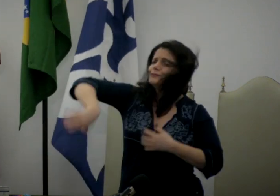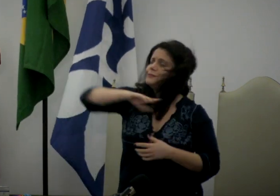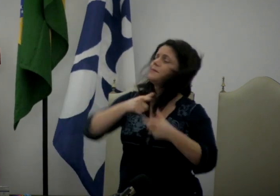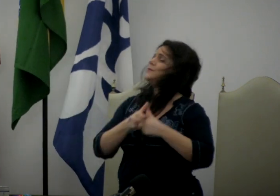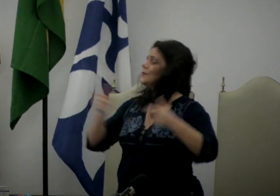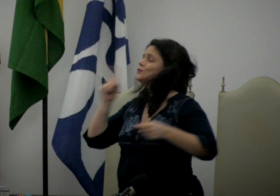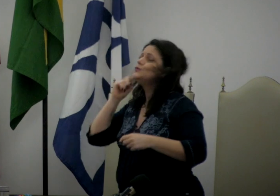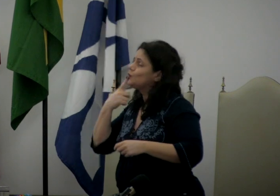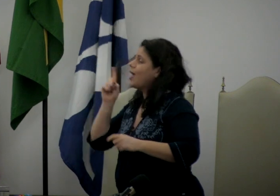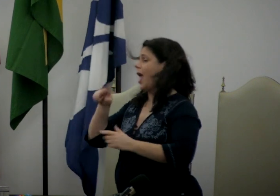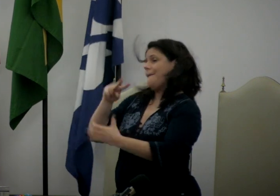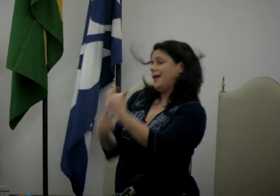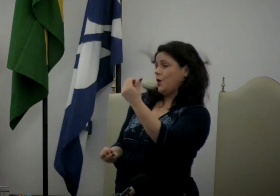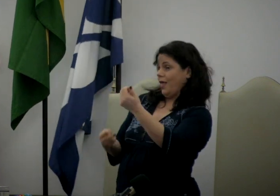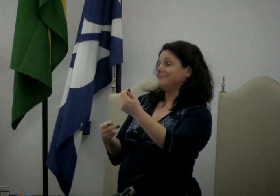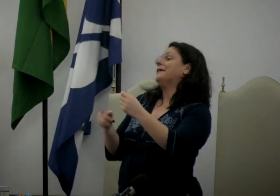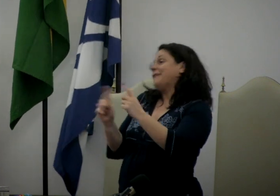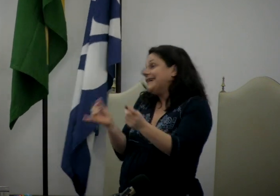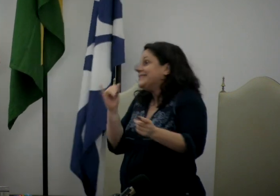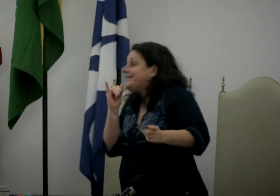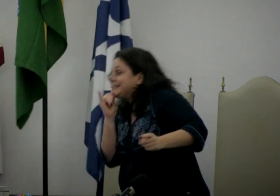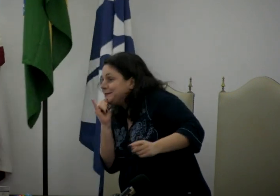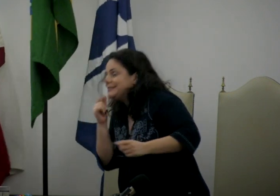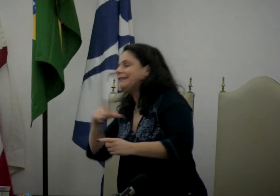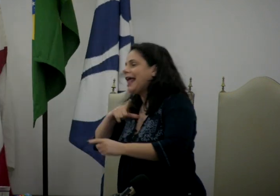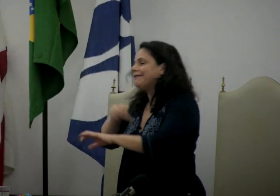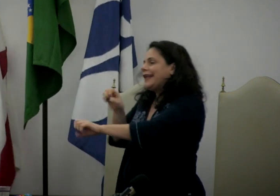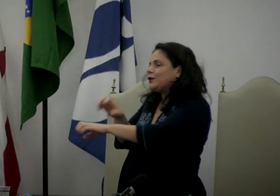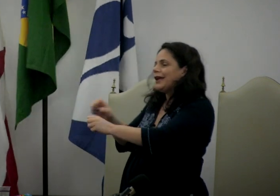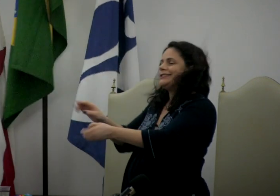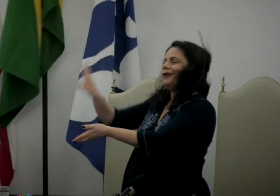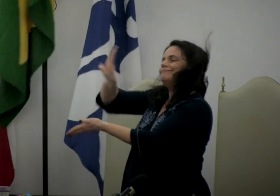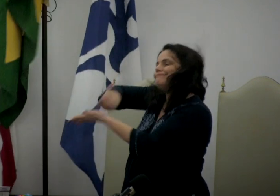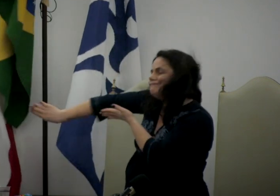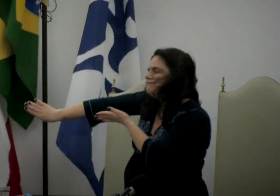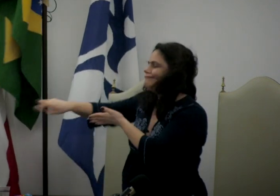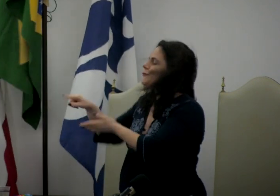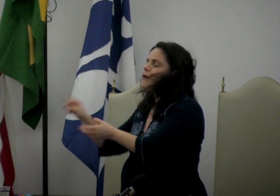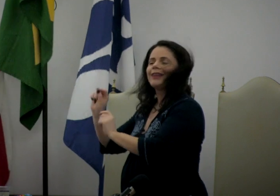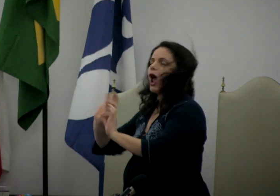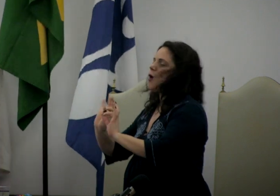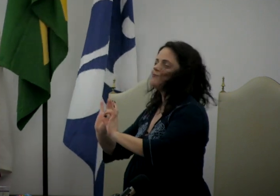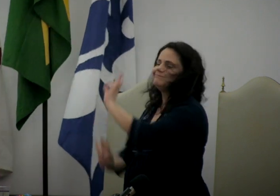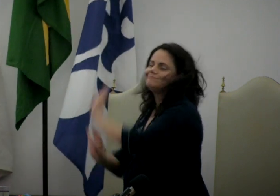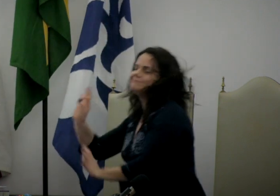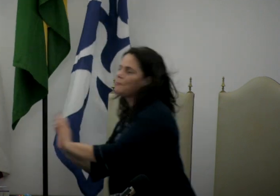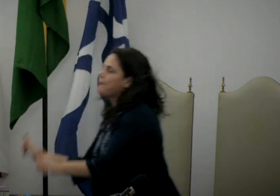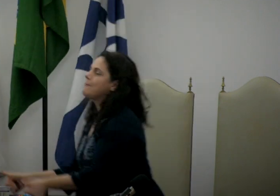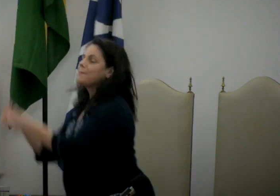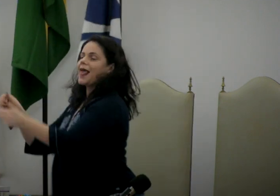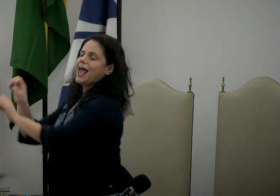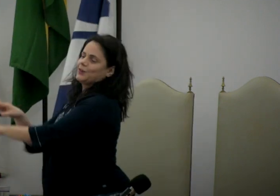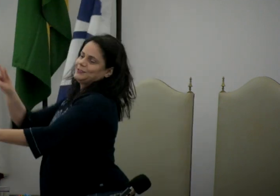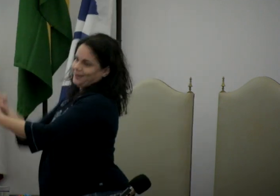raciocínio perfeito e utilizamos uma língua de sinais. Os surdos são pessoas bilíngues, mas, por exemplo, somos muito deixados de